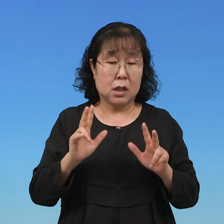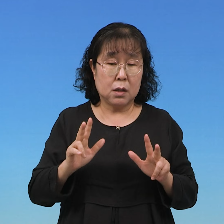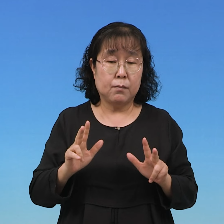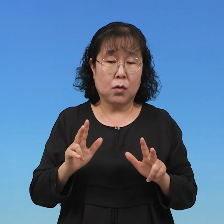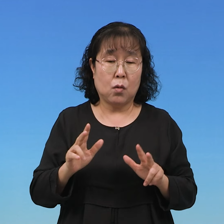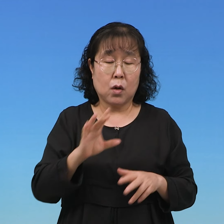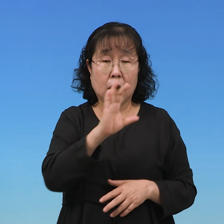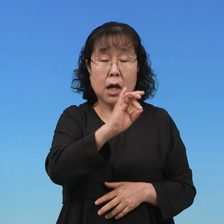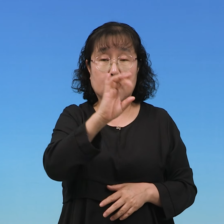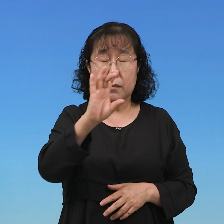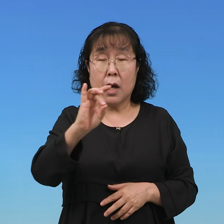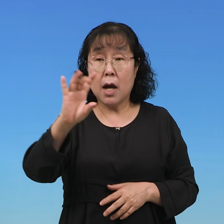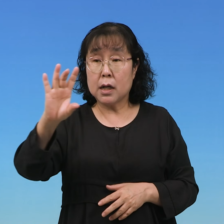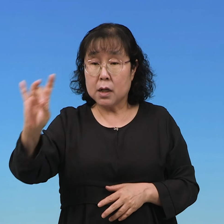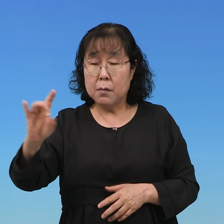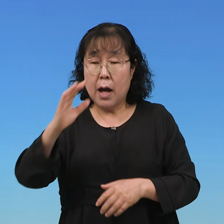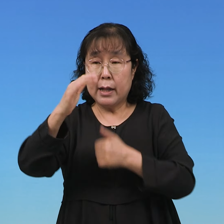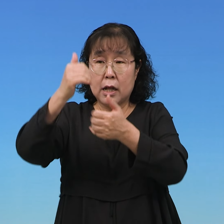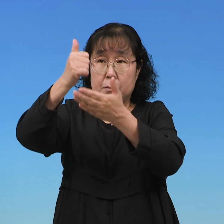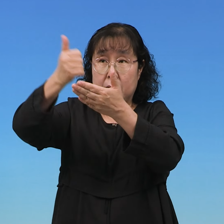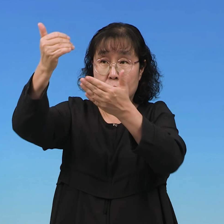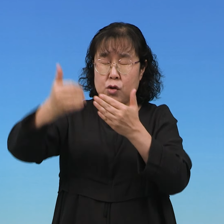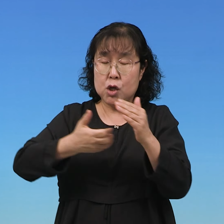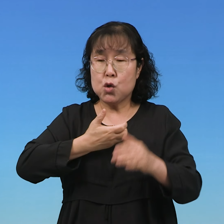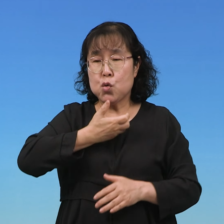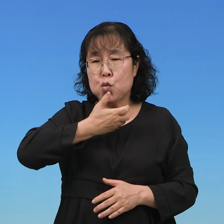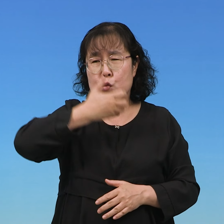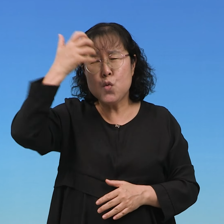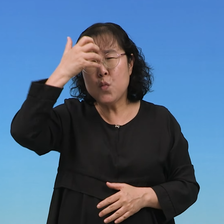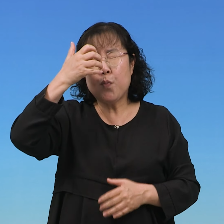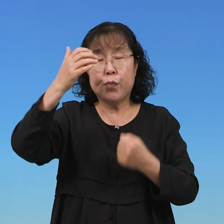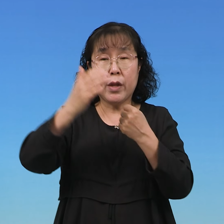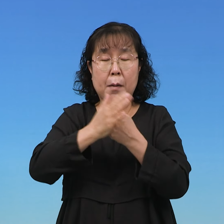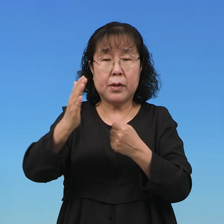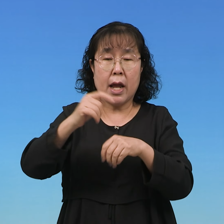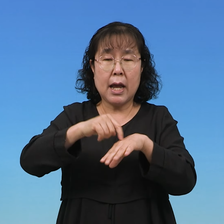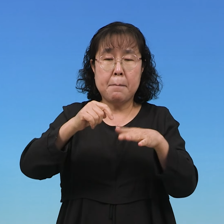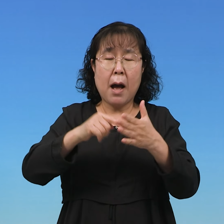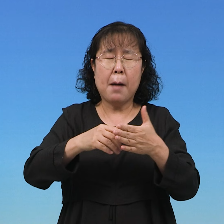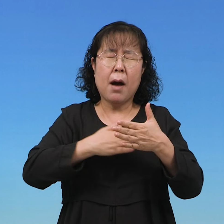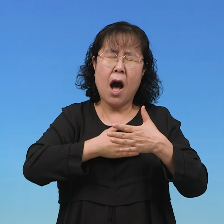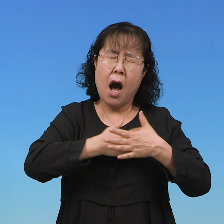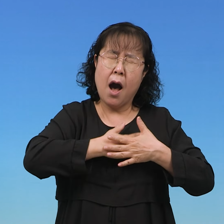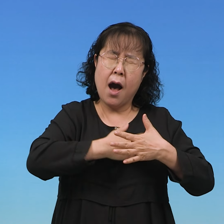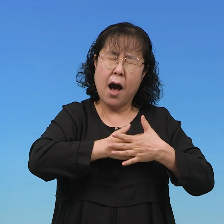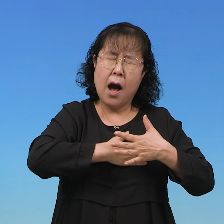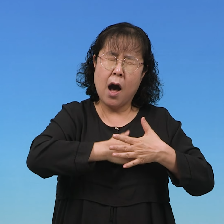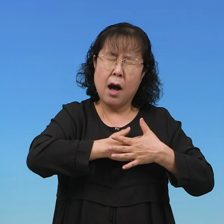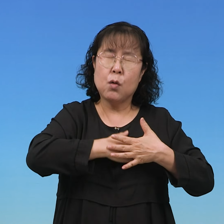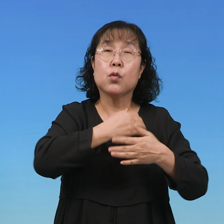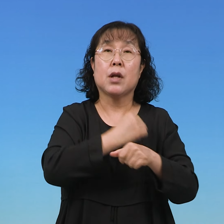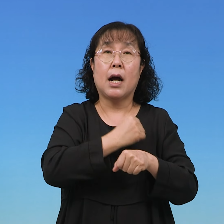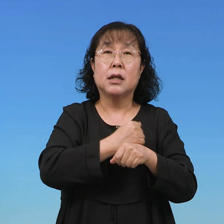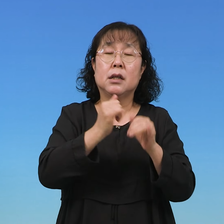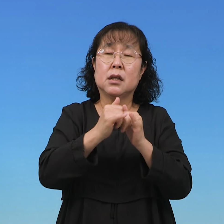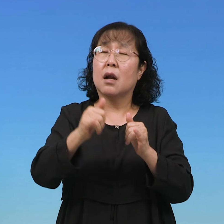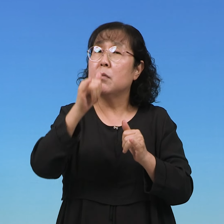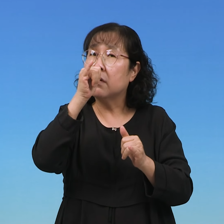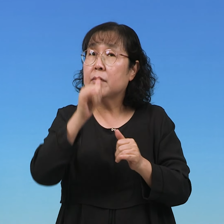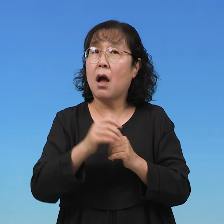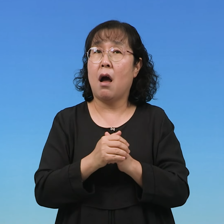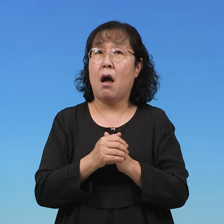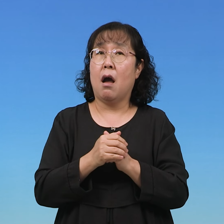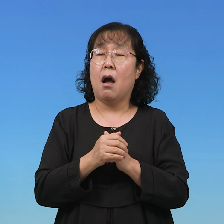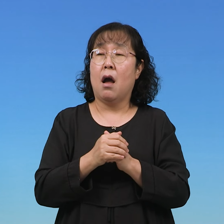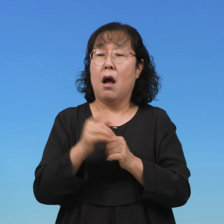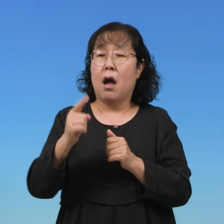지금도 가끔씩 하나님 주신 꿈 때문에 가슴이 벌렁벌렁거리고 하나님 주신 꿈, 지난주